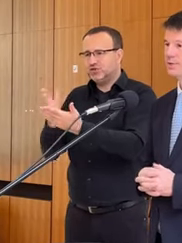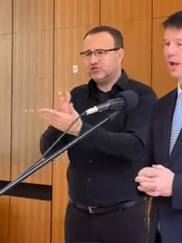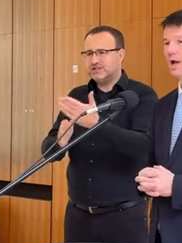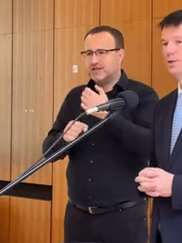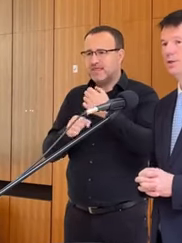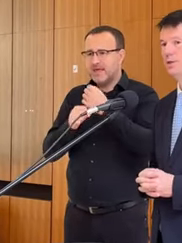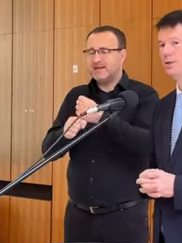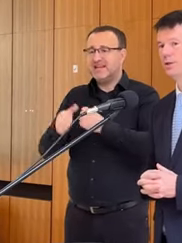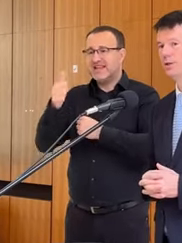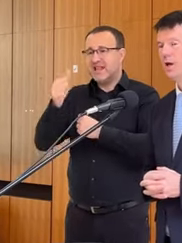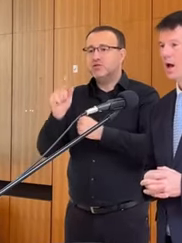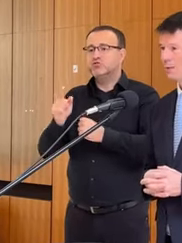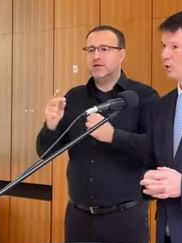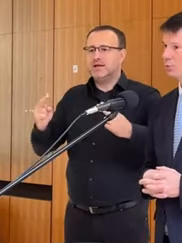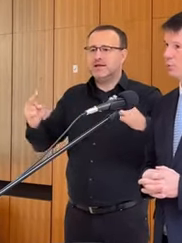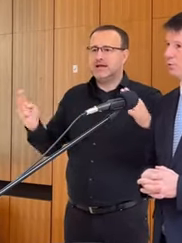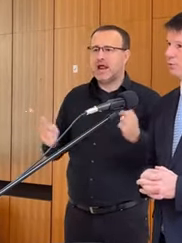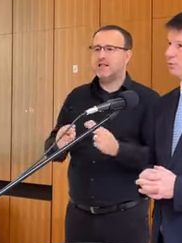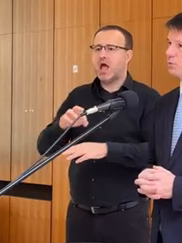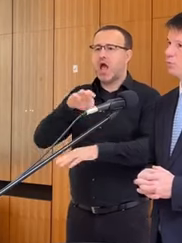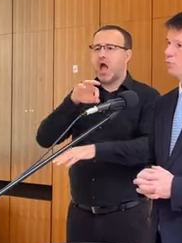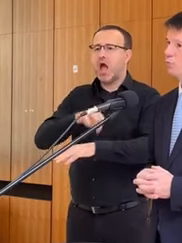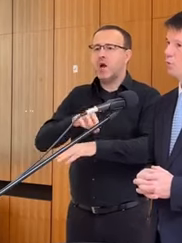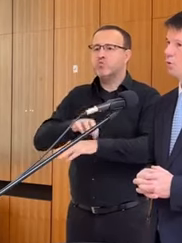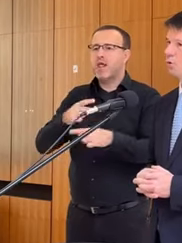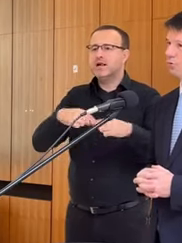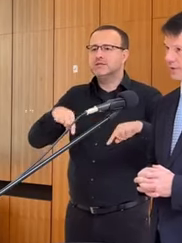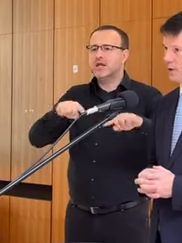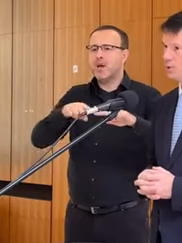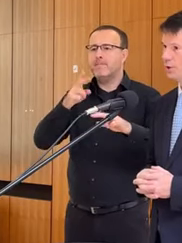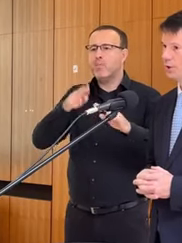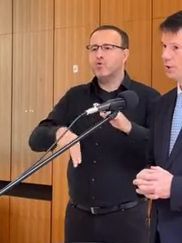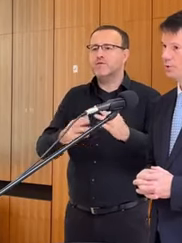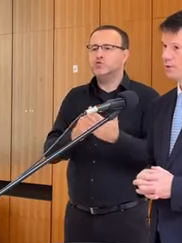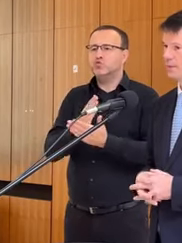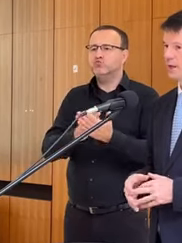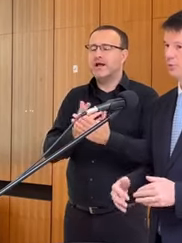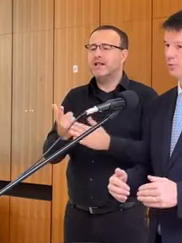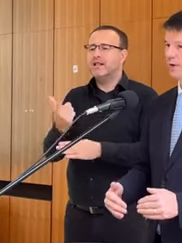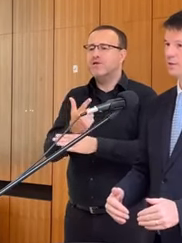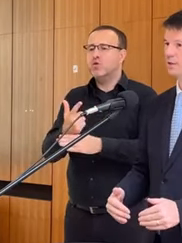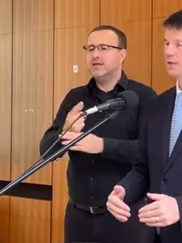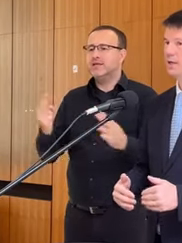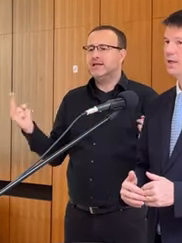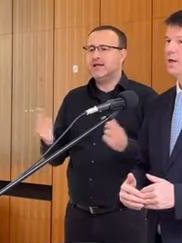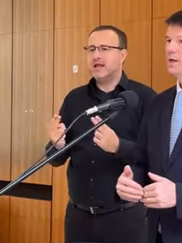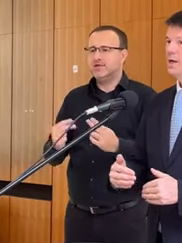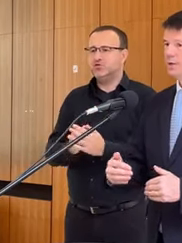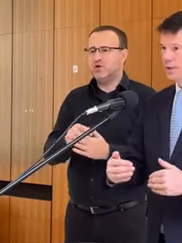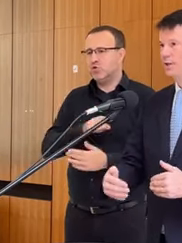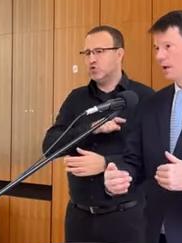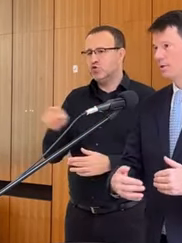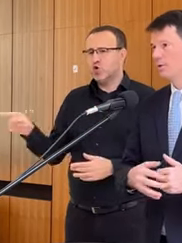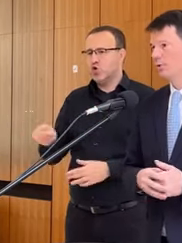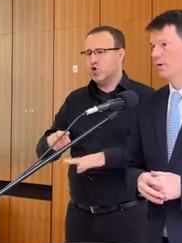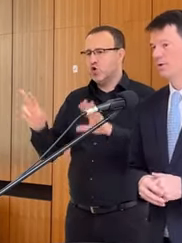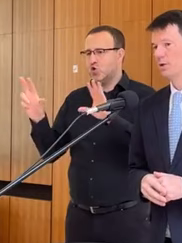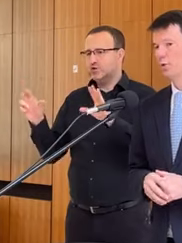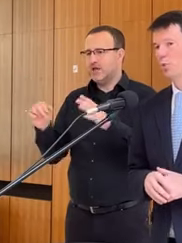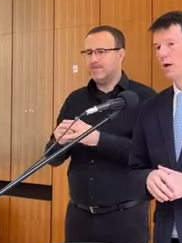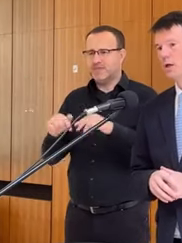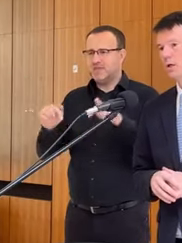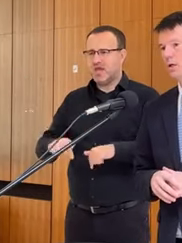je skrátiť ambulantnú pohotovostnú službu o 2 hodiny, to znamená do 20. Nie teraz, ako je